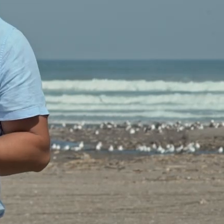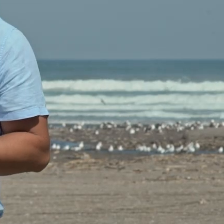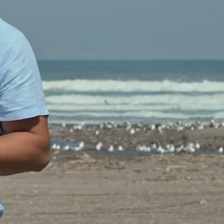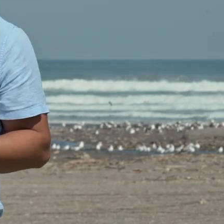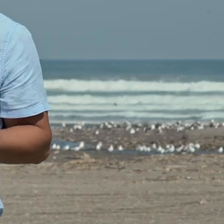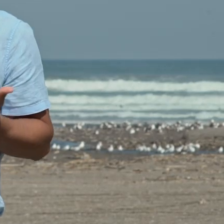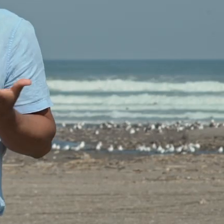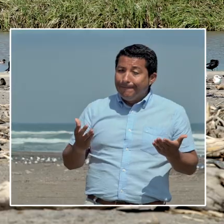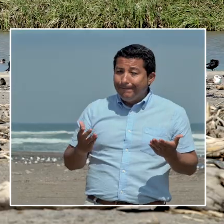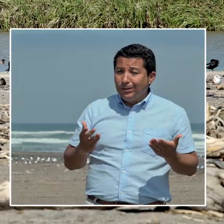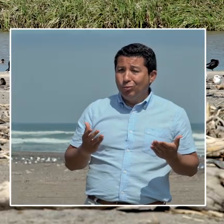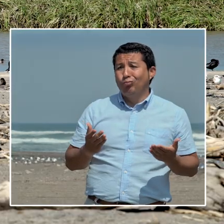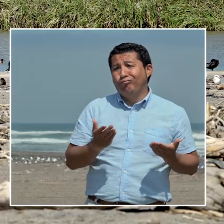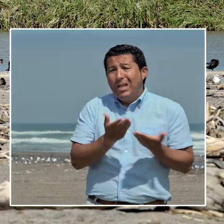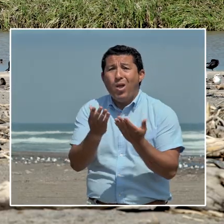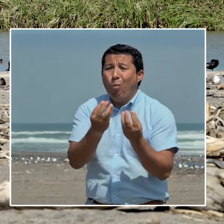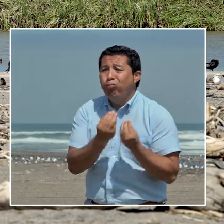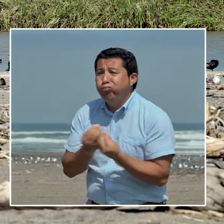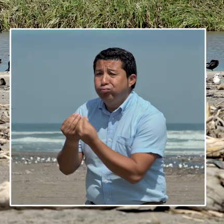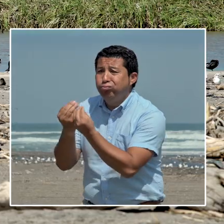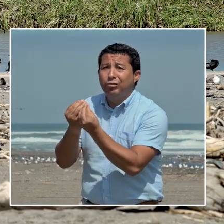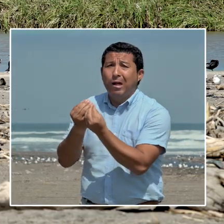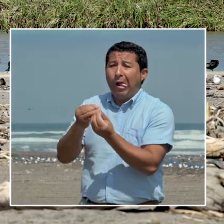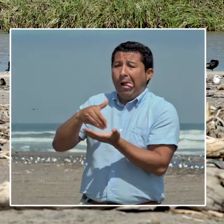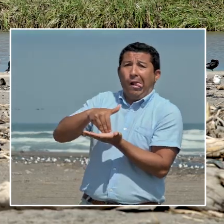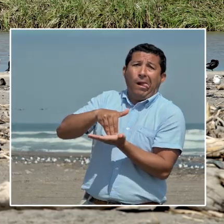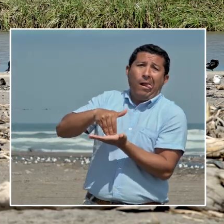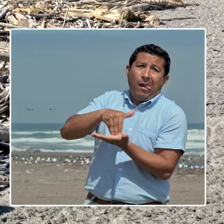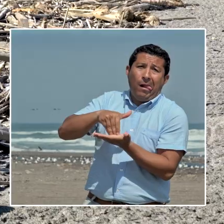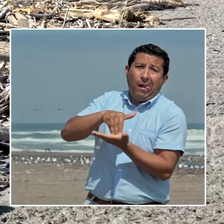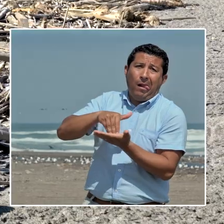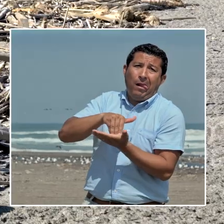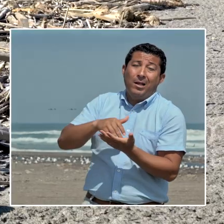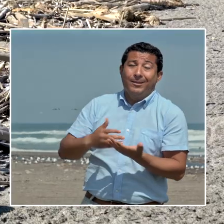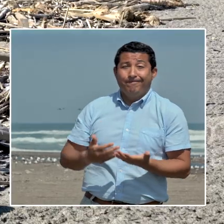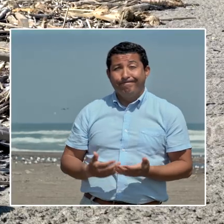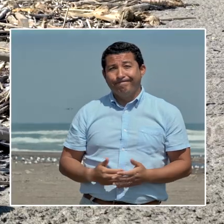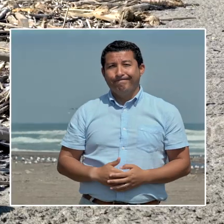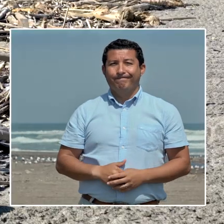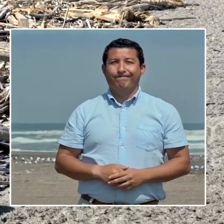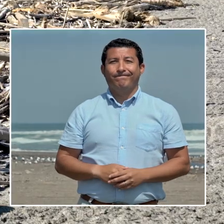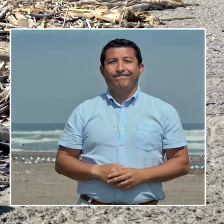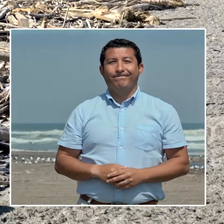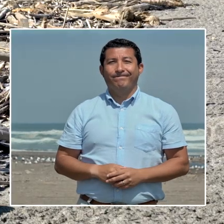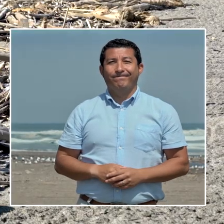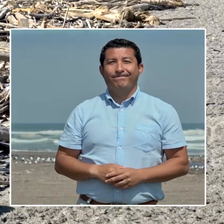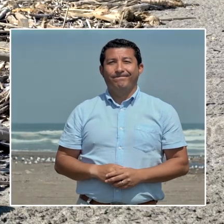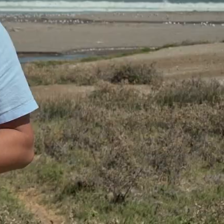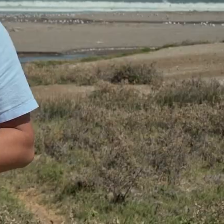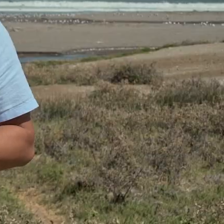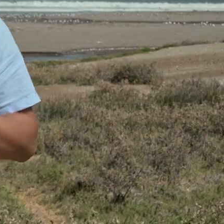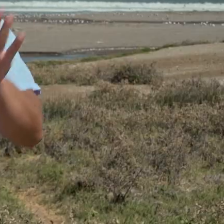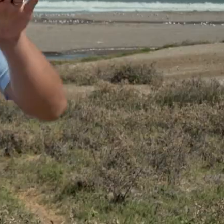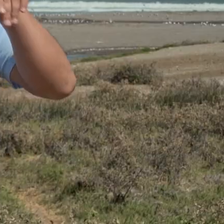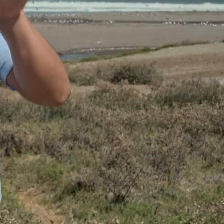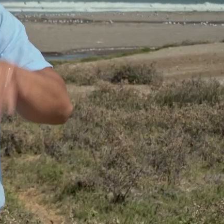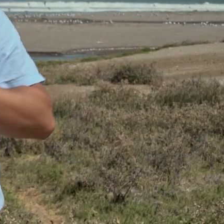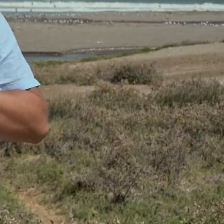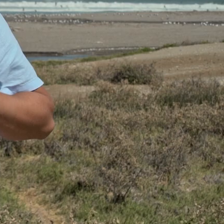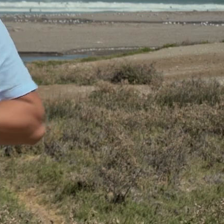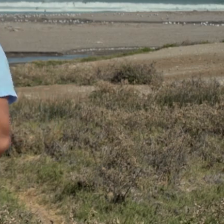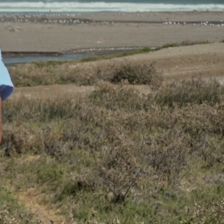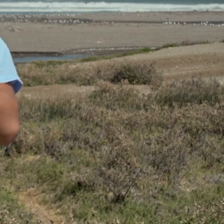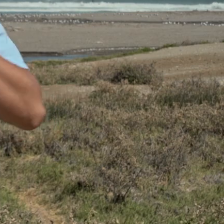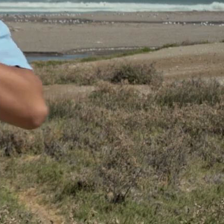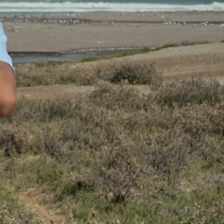aunque muchas de ellas lamentablemente se encuentran en algún grado de vulnerabilidad la mayoría